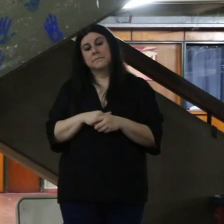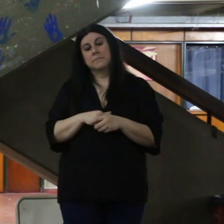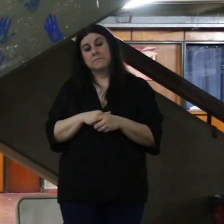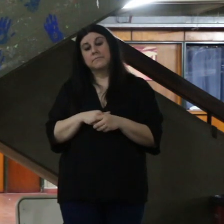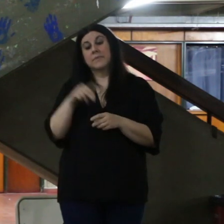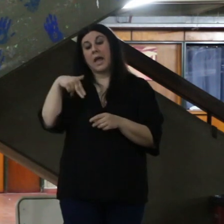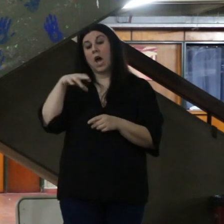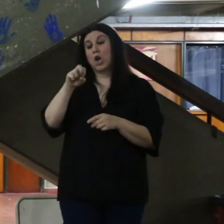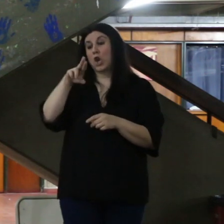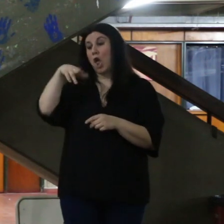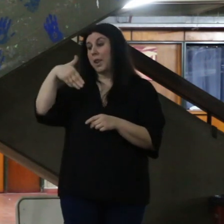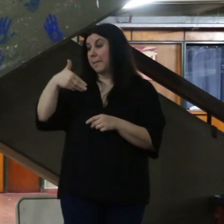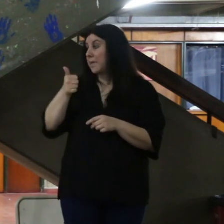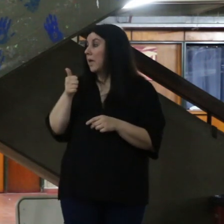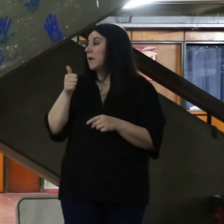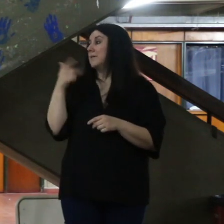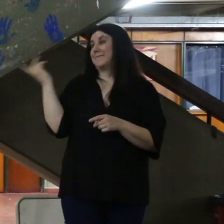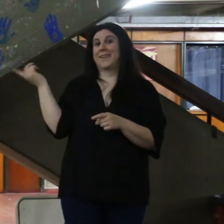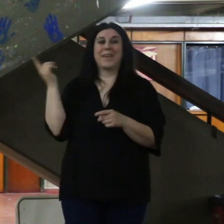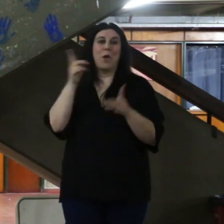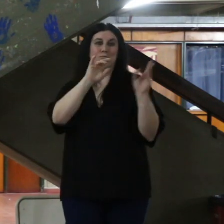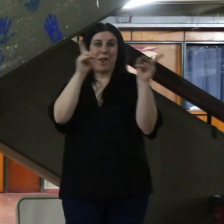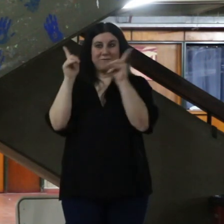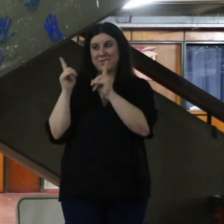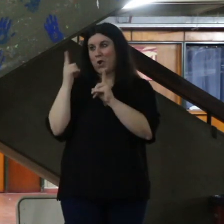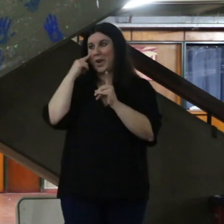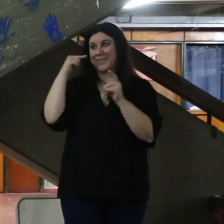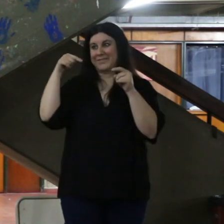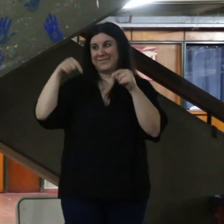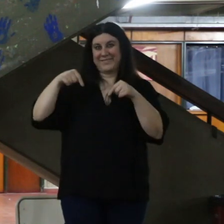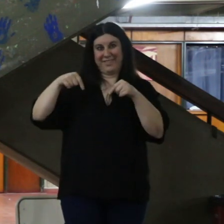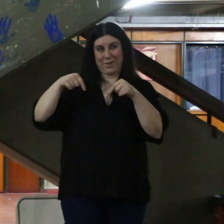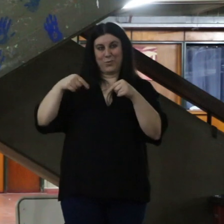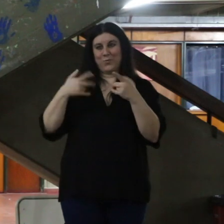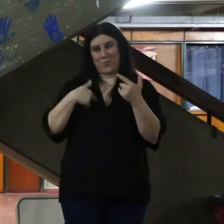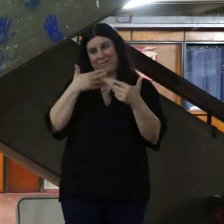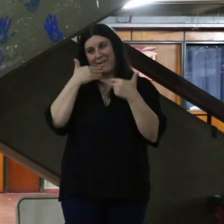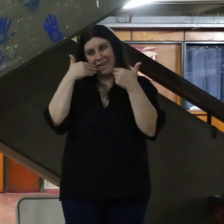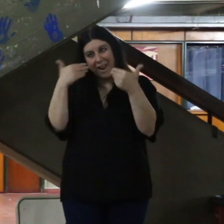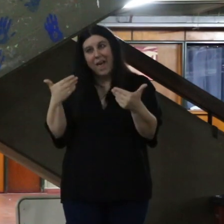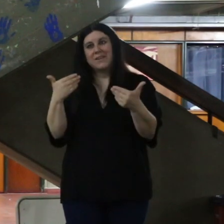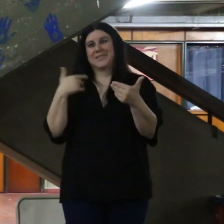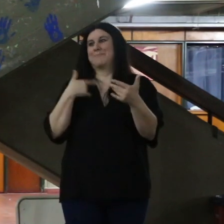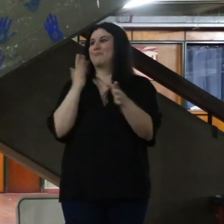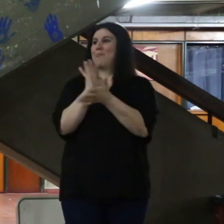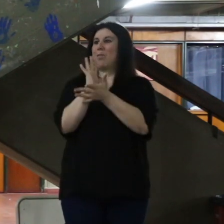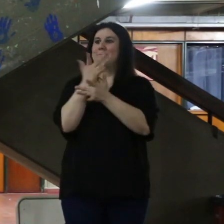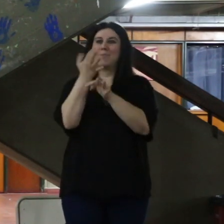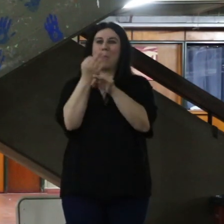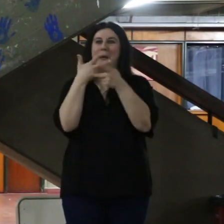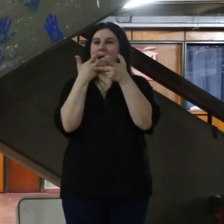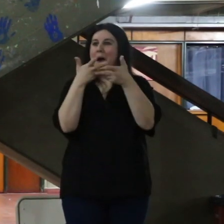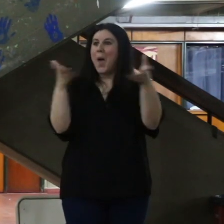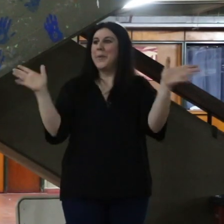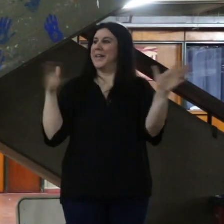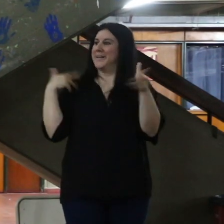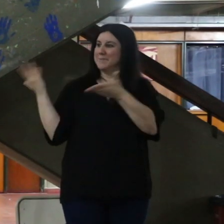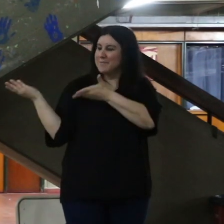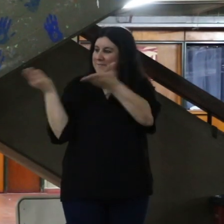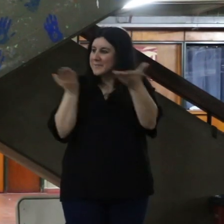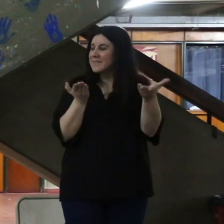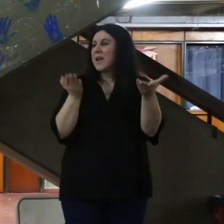mucho a Norma y a toda la gente de la casa por abrir las puertas, por abrir esta